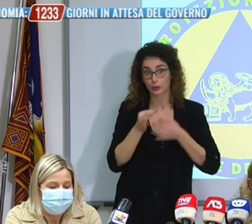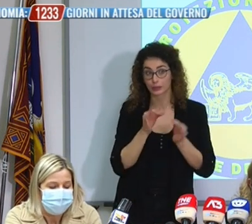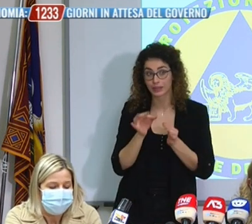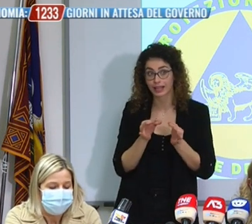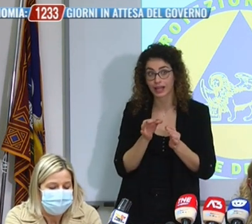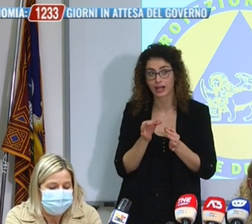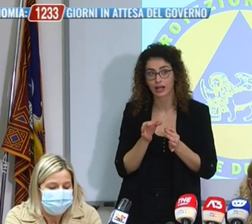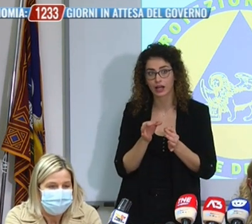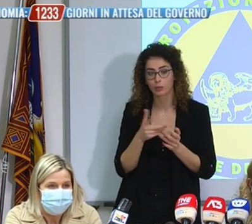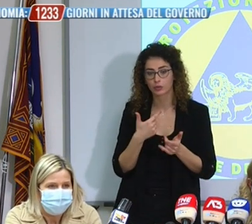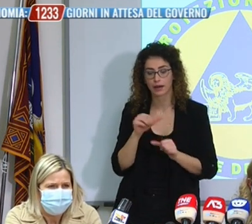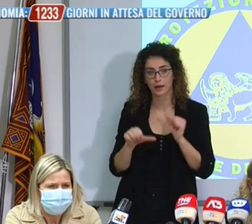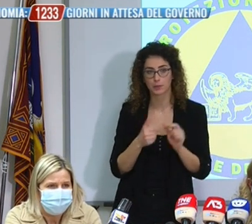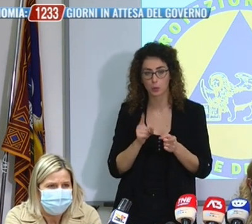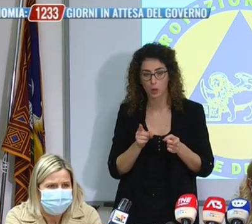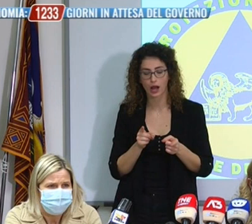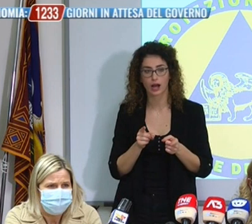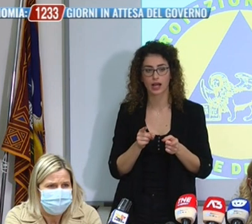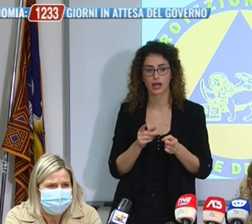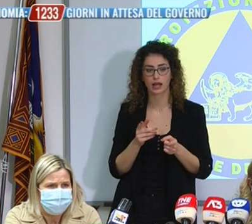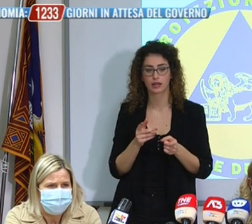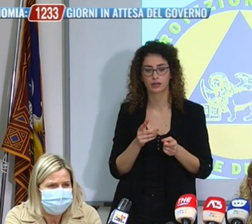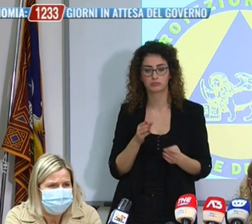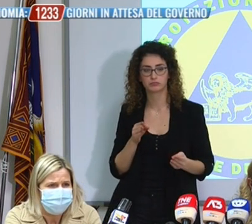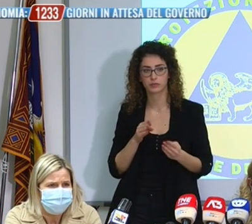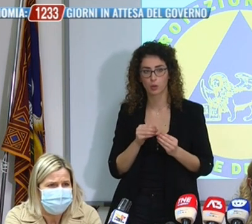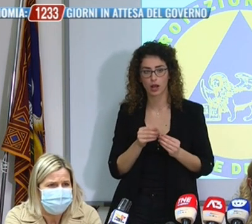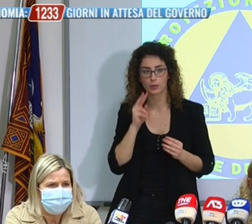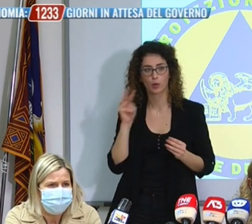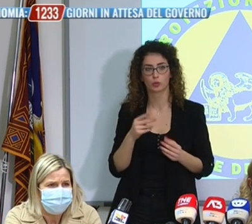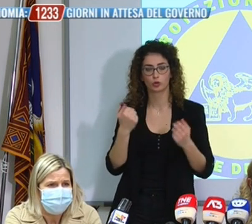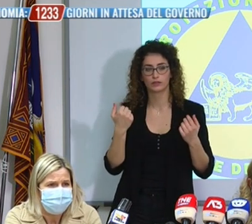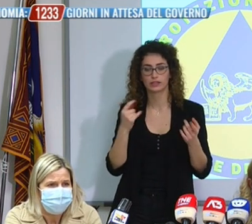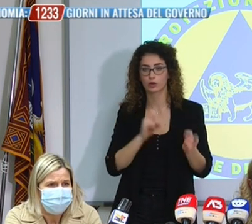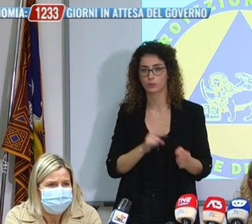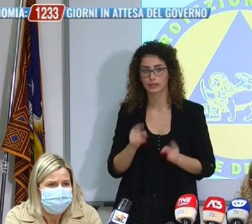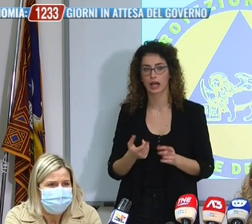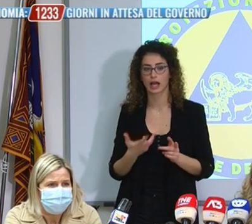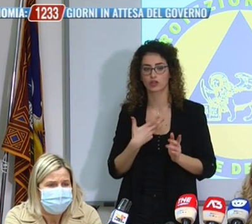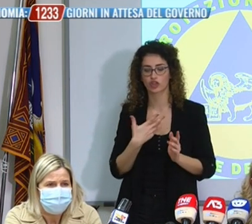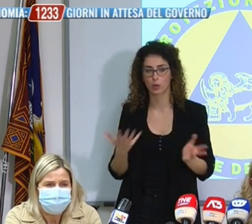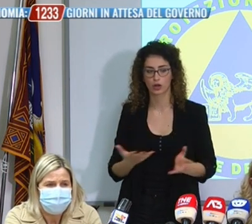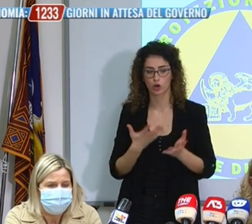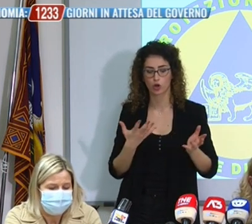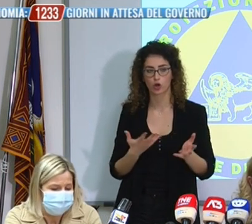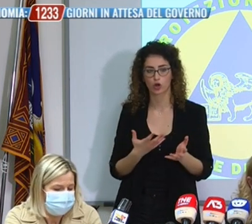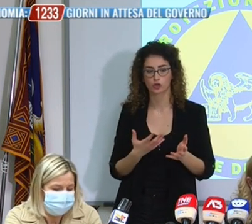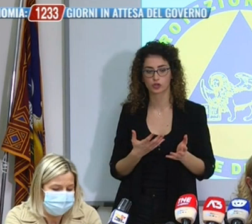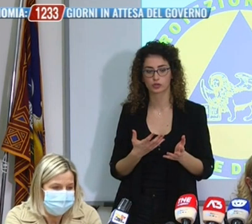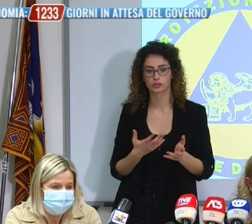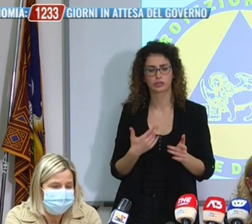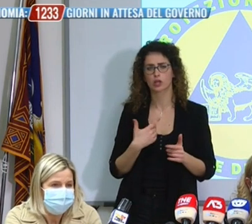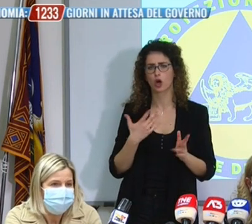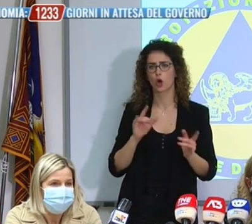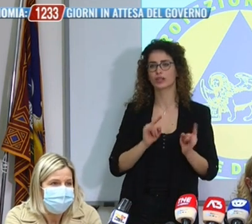cambia, cosa si ha intenzione di fare dal punto di vista ospedaliero, se scatta qualcosa. No, ma quello sull'ospedale l'ha